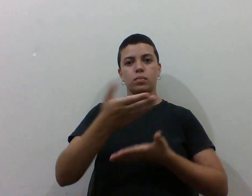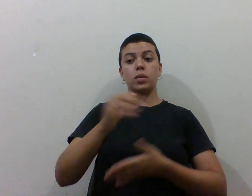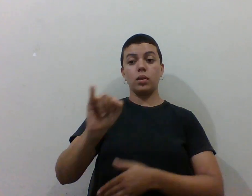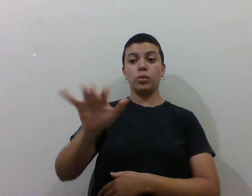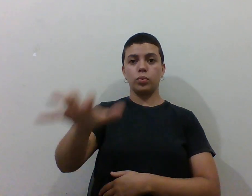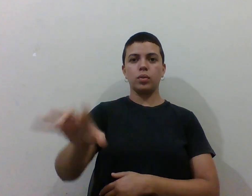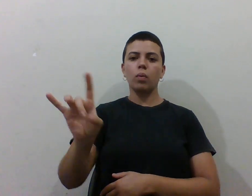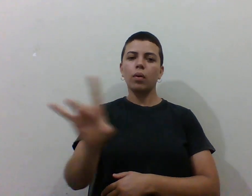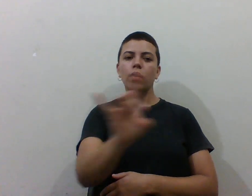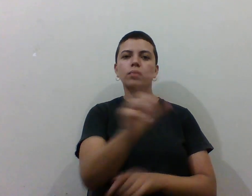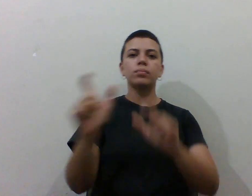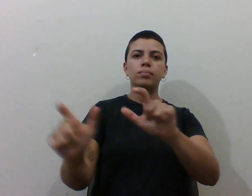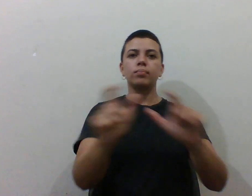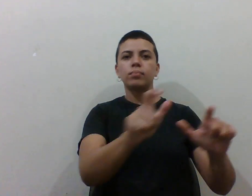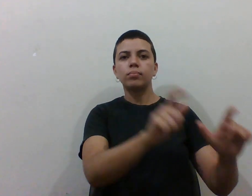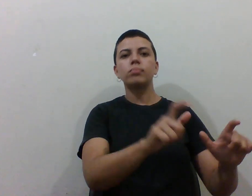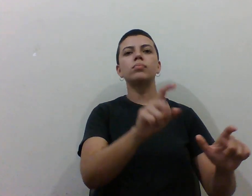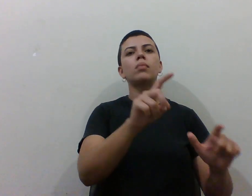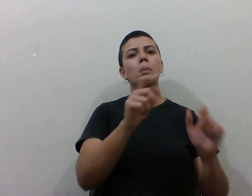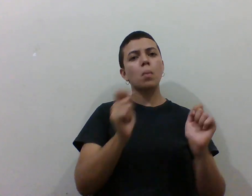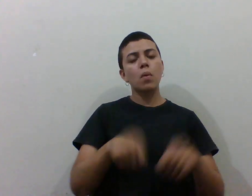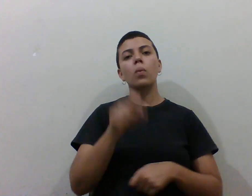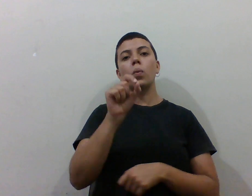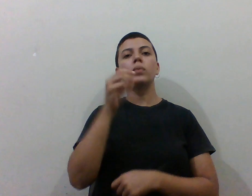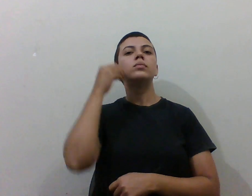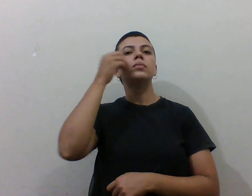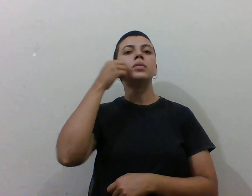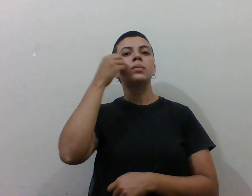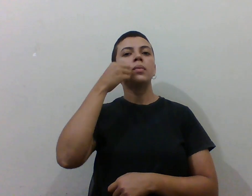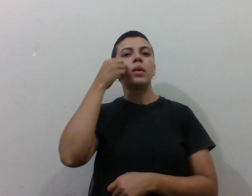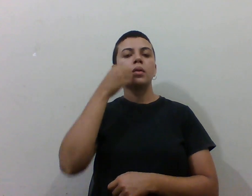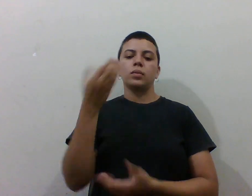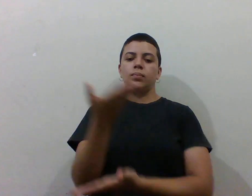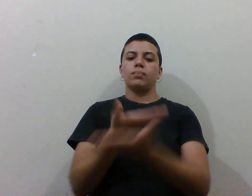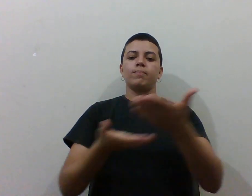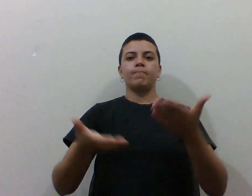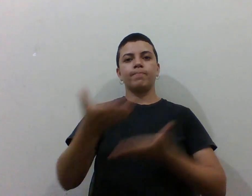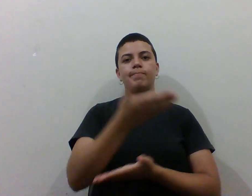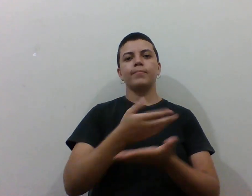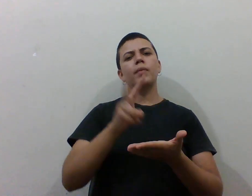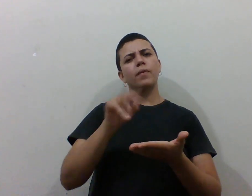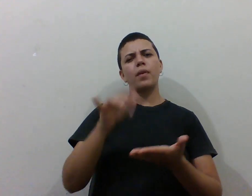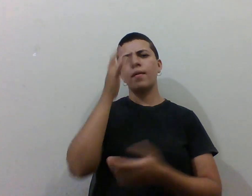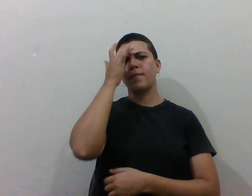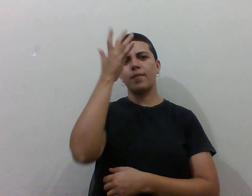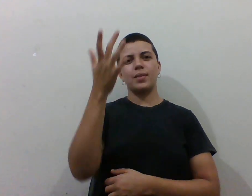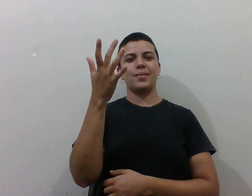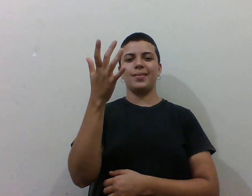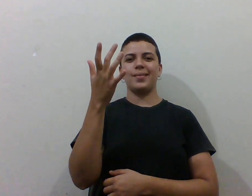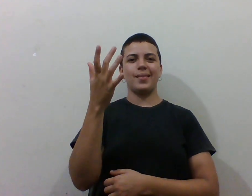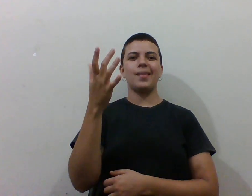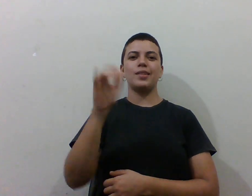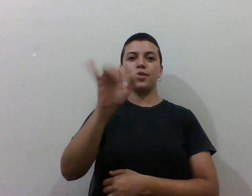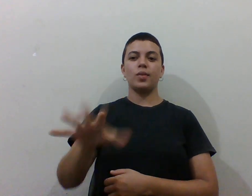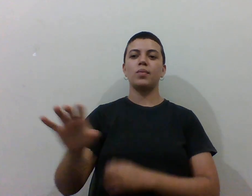compartilhar experiências e vivências práticas facilitando a vida de uma e de outra região de uma e outra instituição que